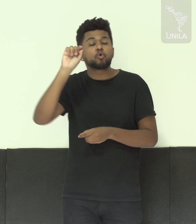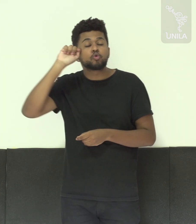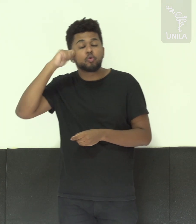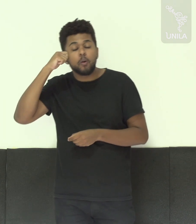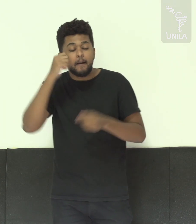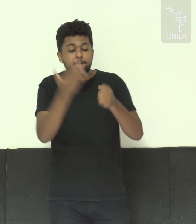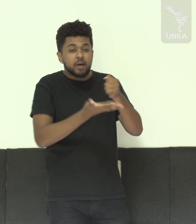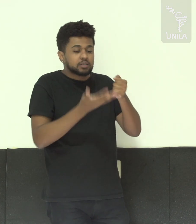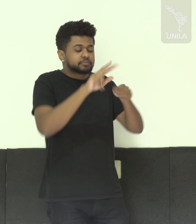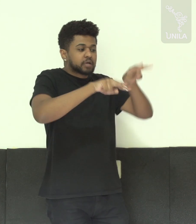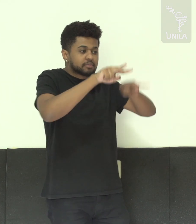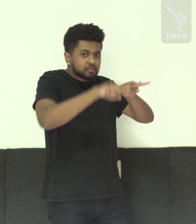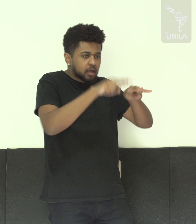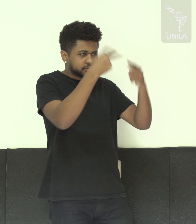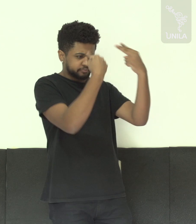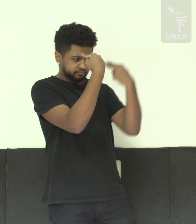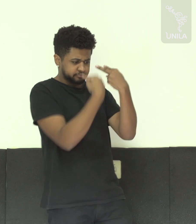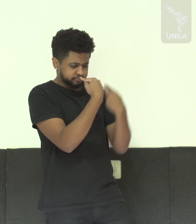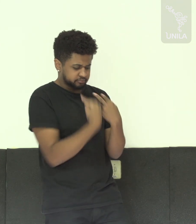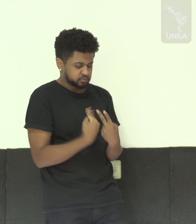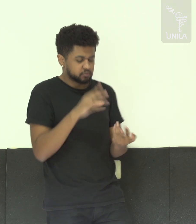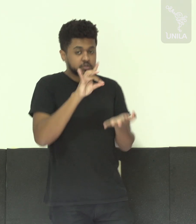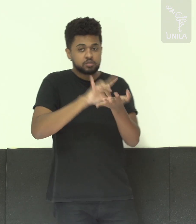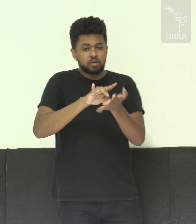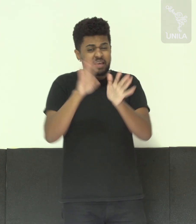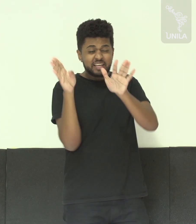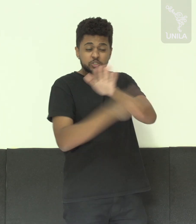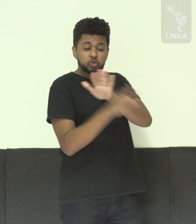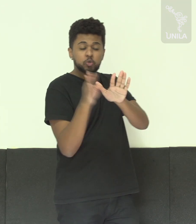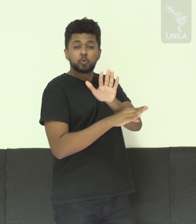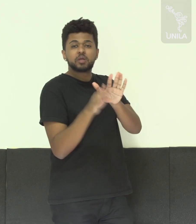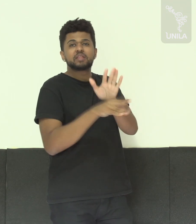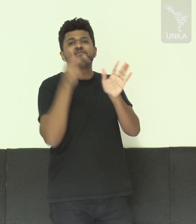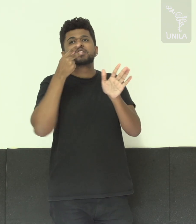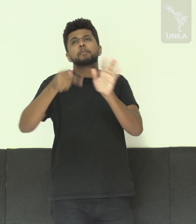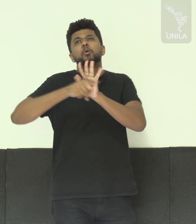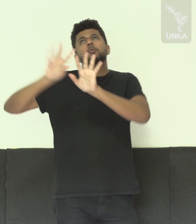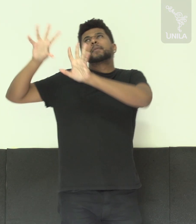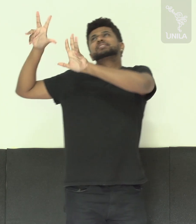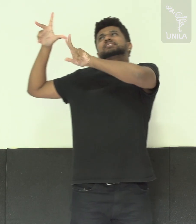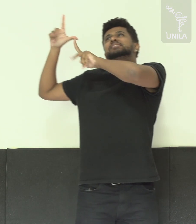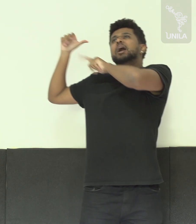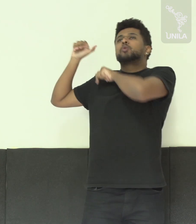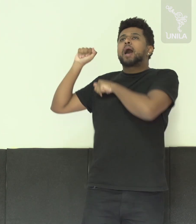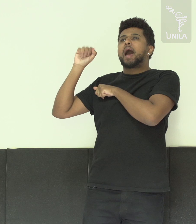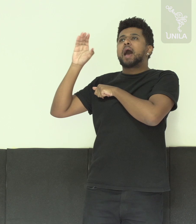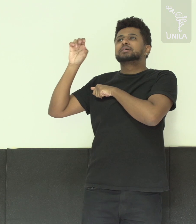para análise e validação, excluídas as considerações sobre a